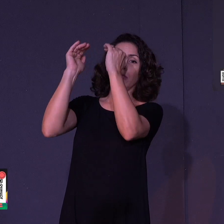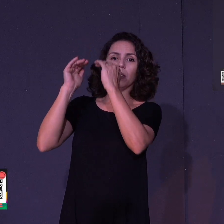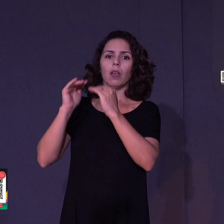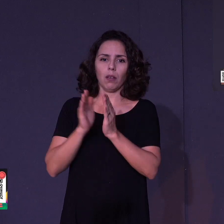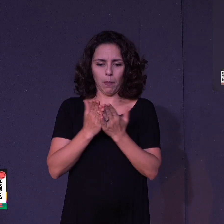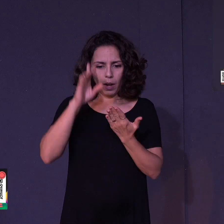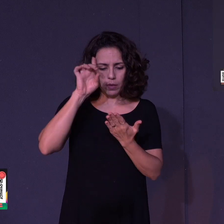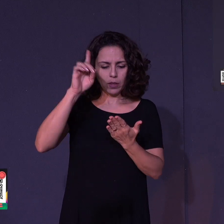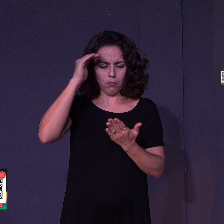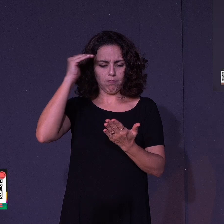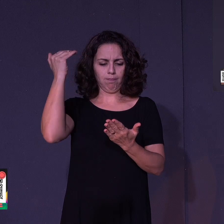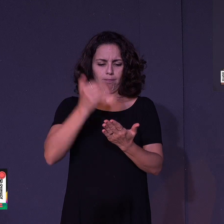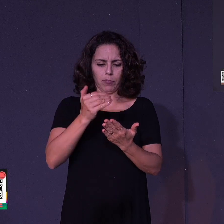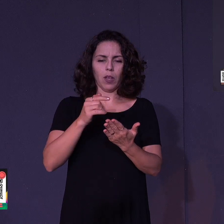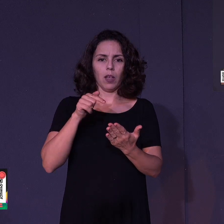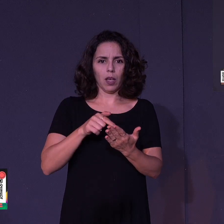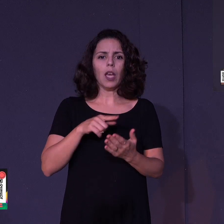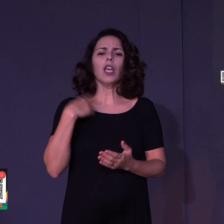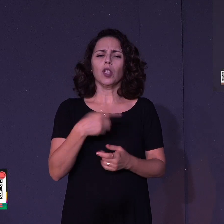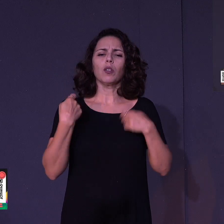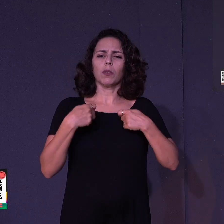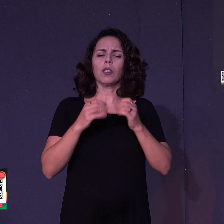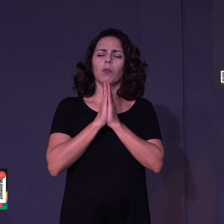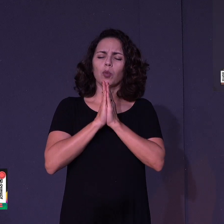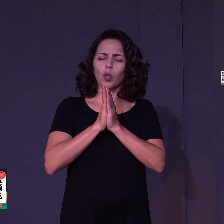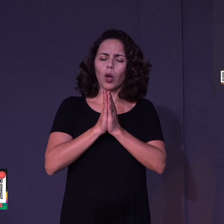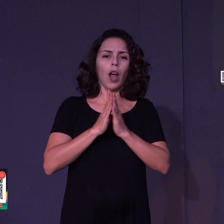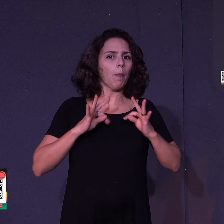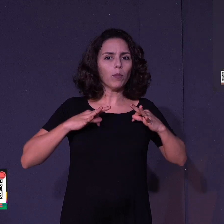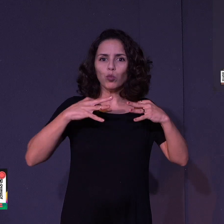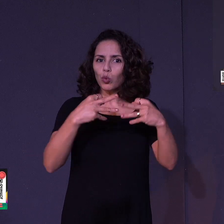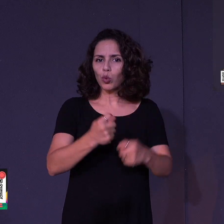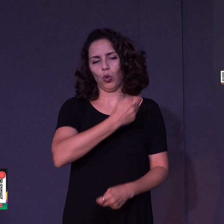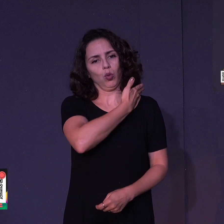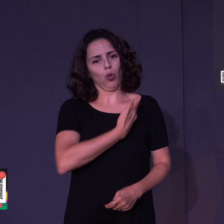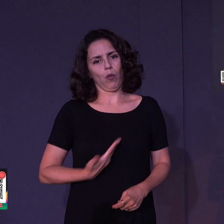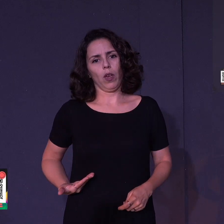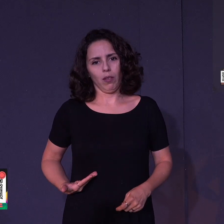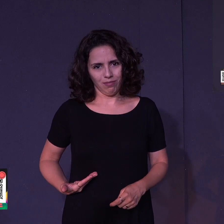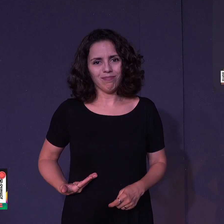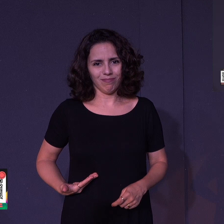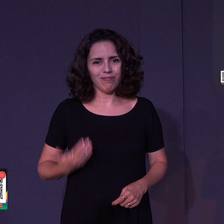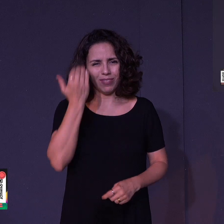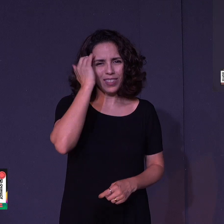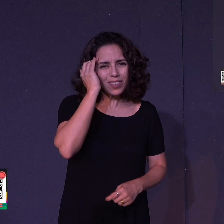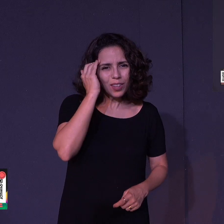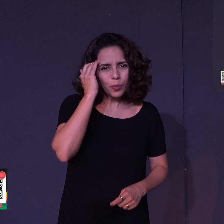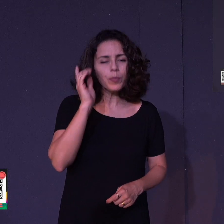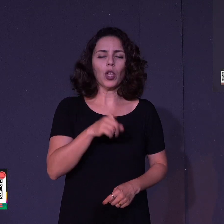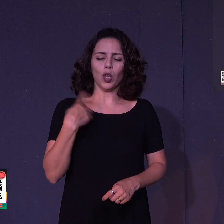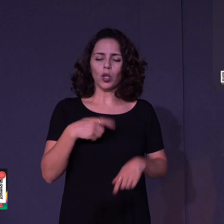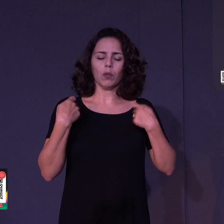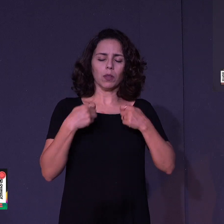orar pelas autoridades legitimamente constituídas e pelas nações. É nosso dever orar pela paz da cidade, porque na paz